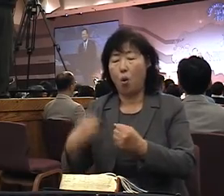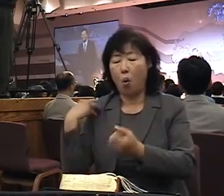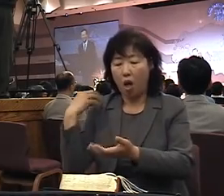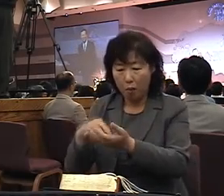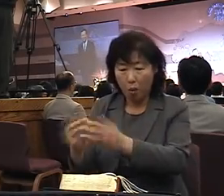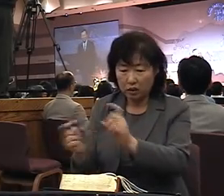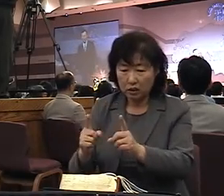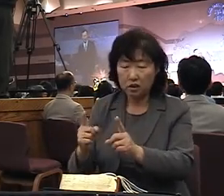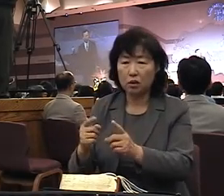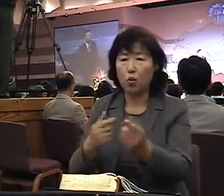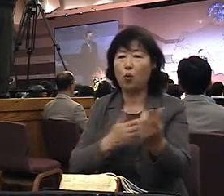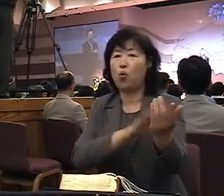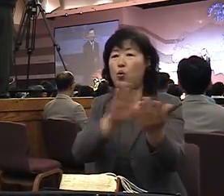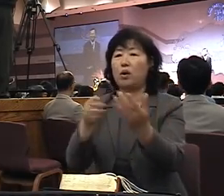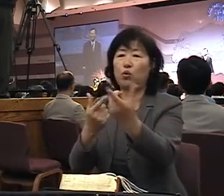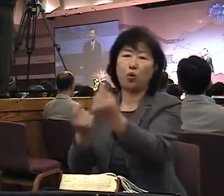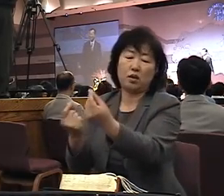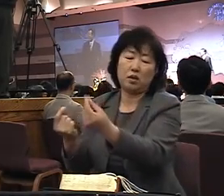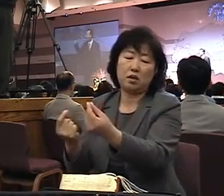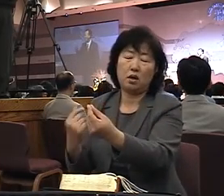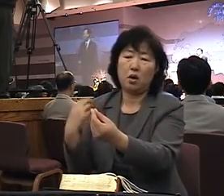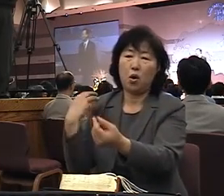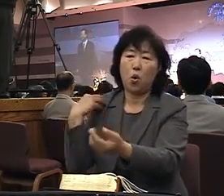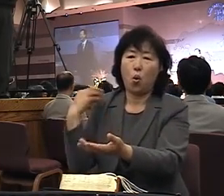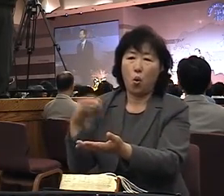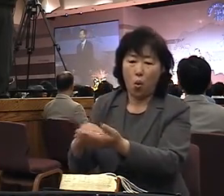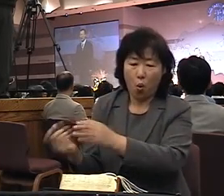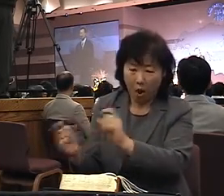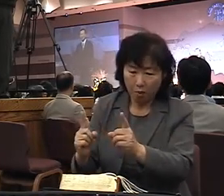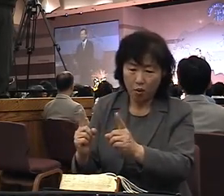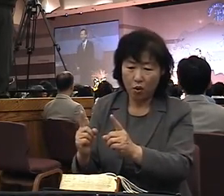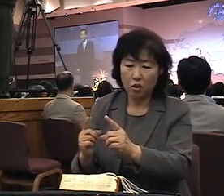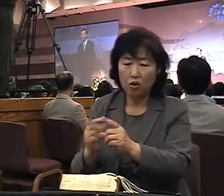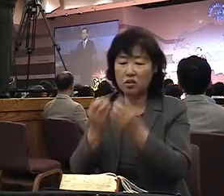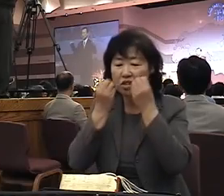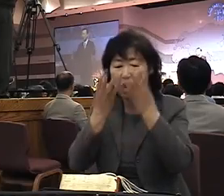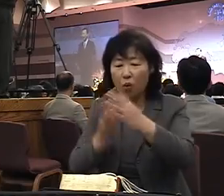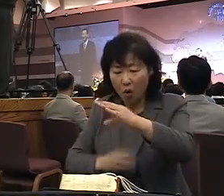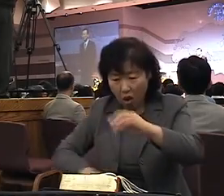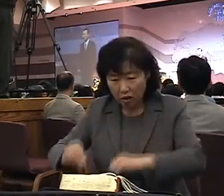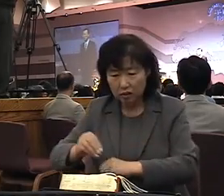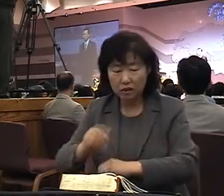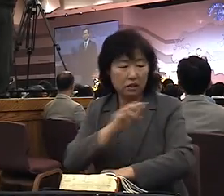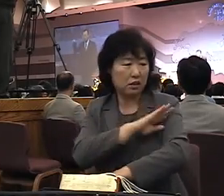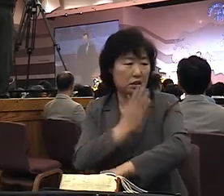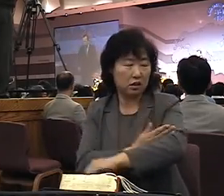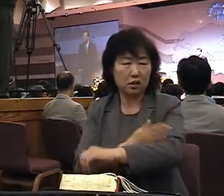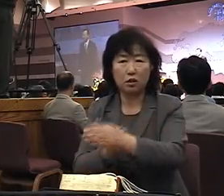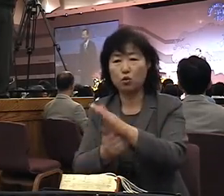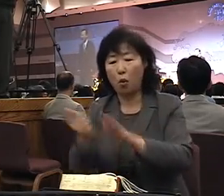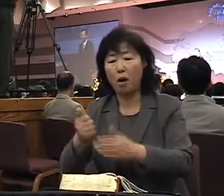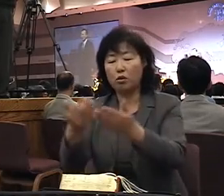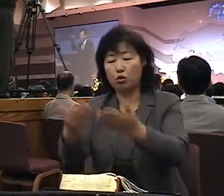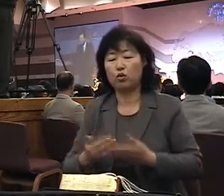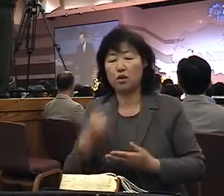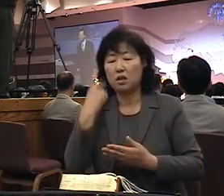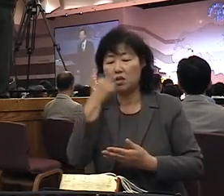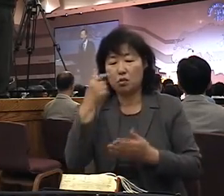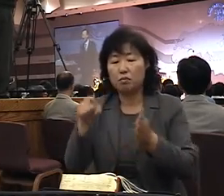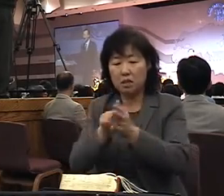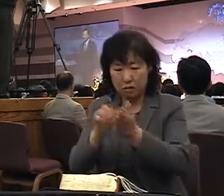기도를 들으시고 새로운 회복, 새로운 역전, 새로운 능력, 소망을 주실 줄로